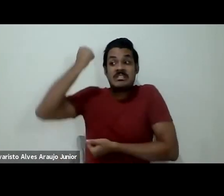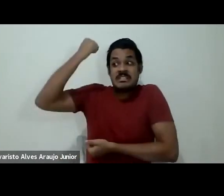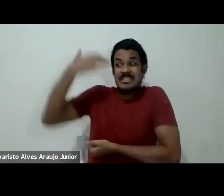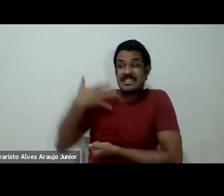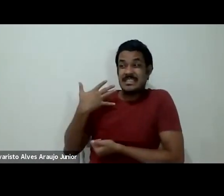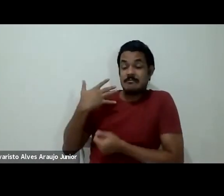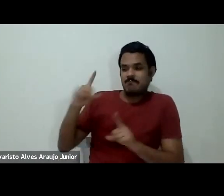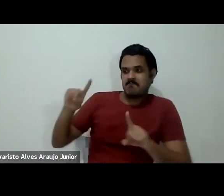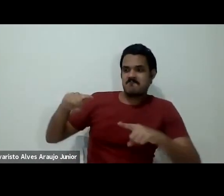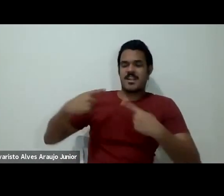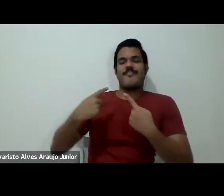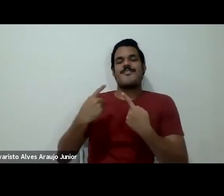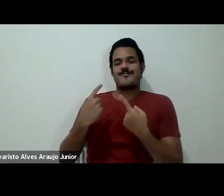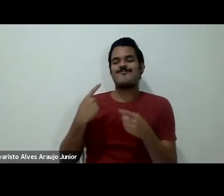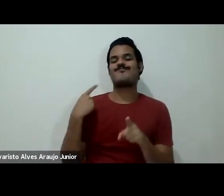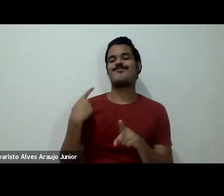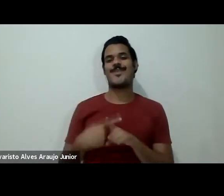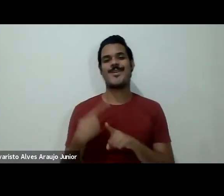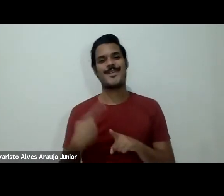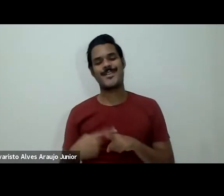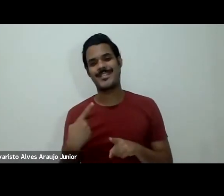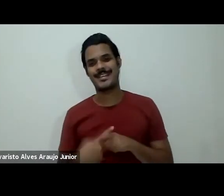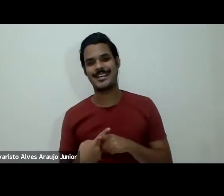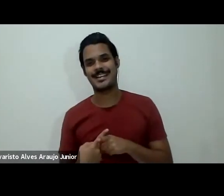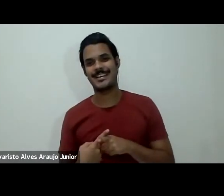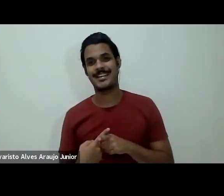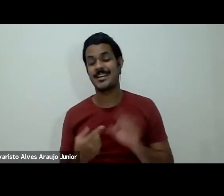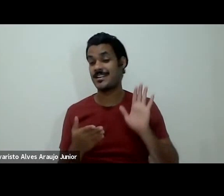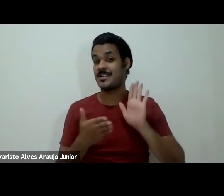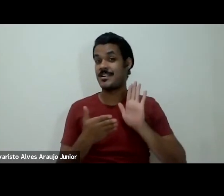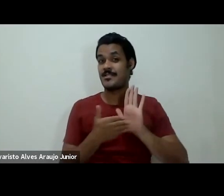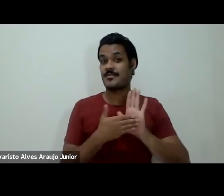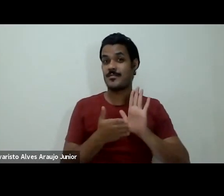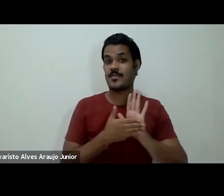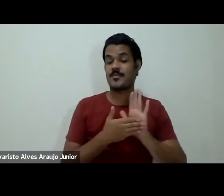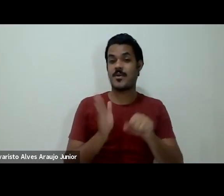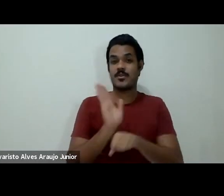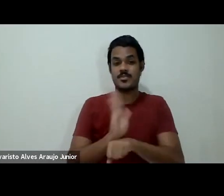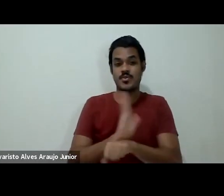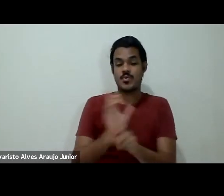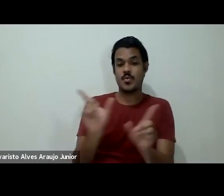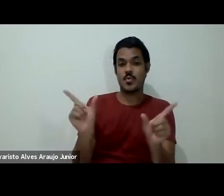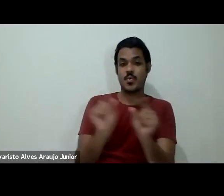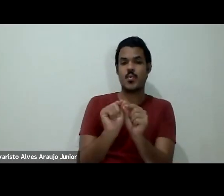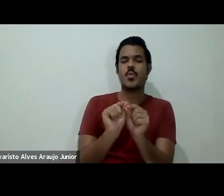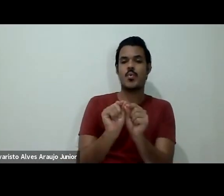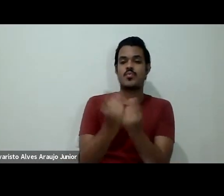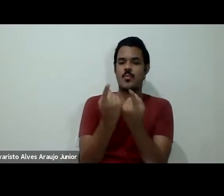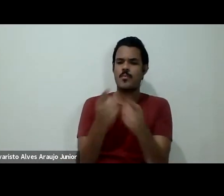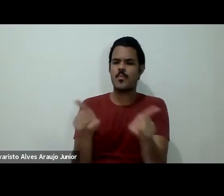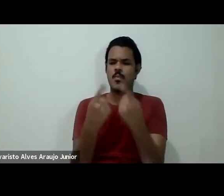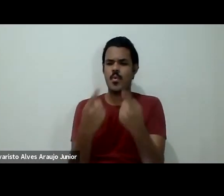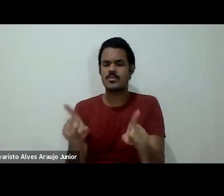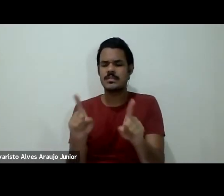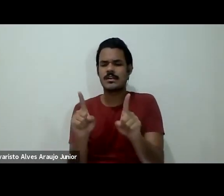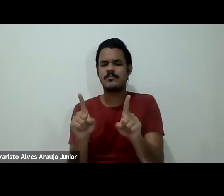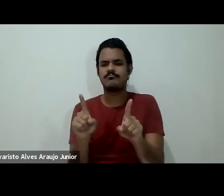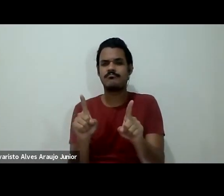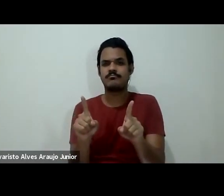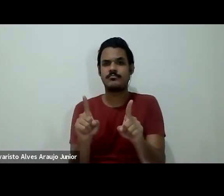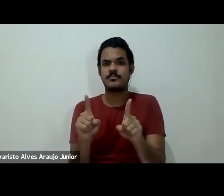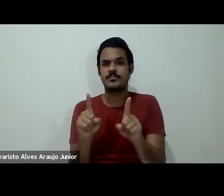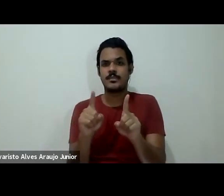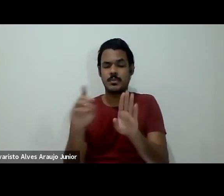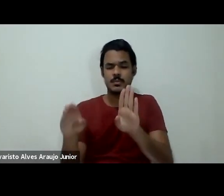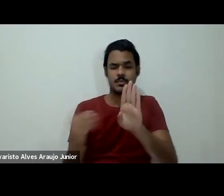desafio, porque trata-se de um curta que tem muita música de fundo, há muita